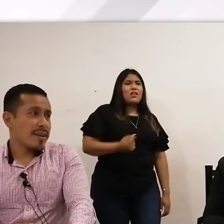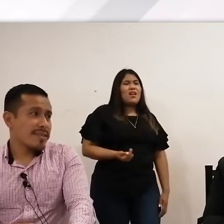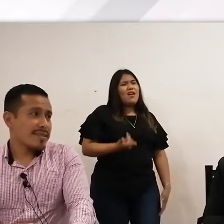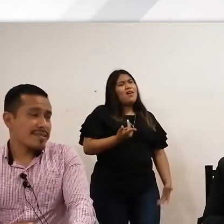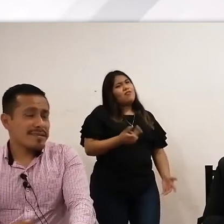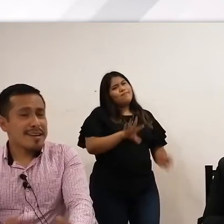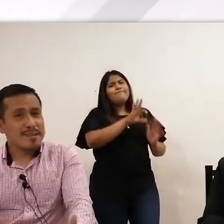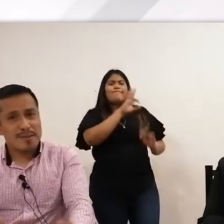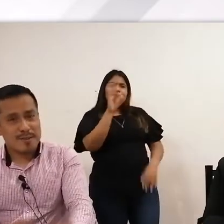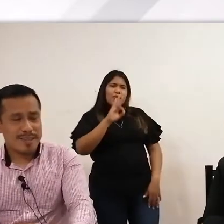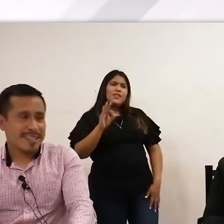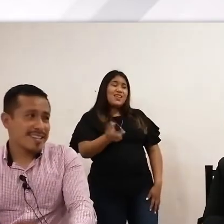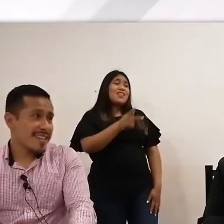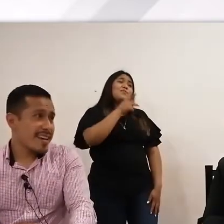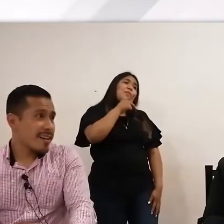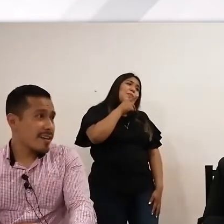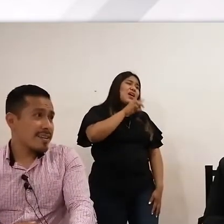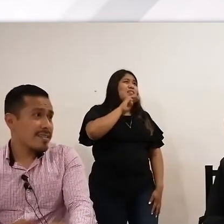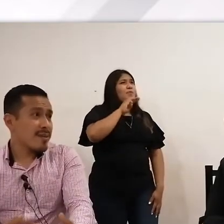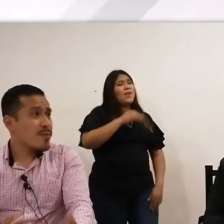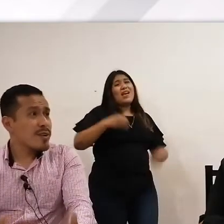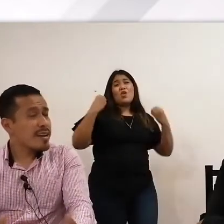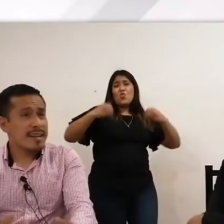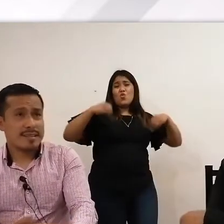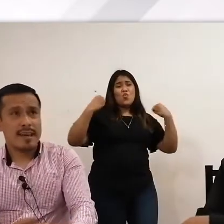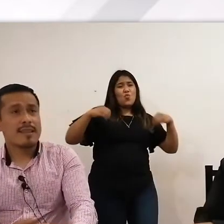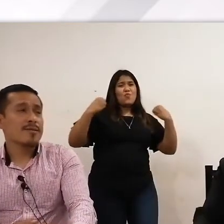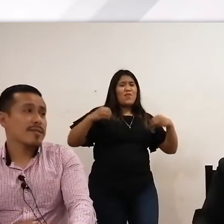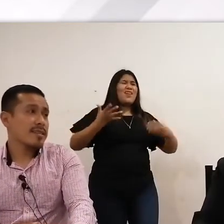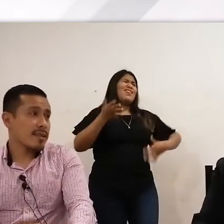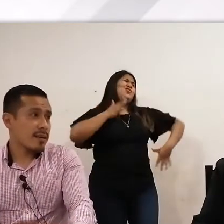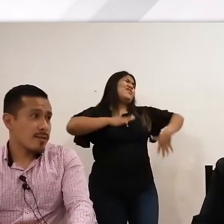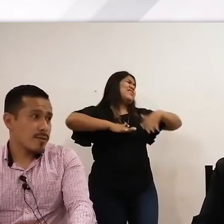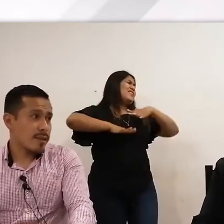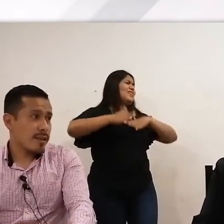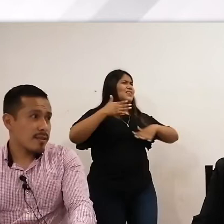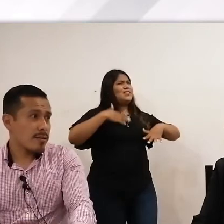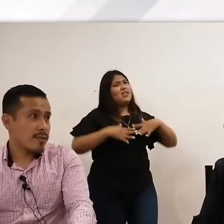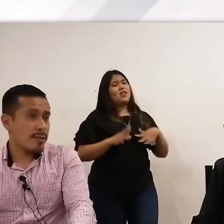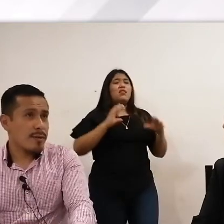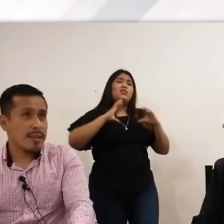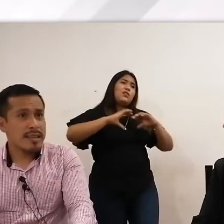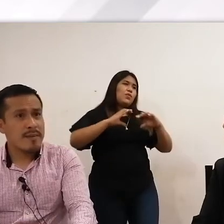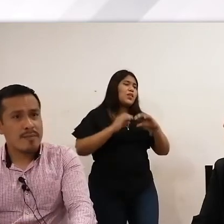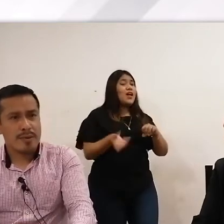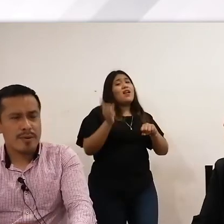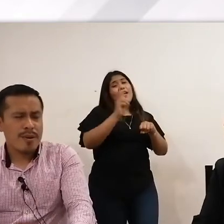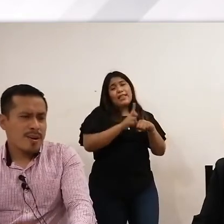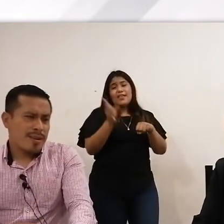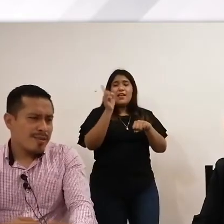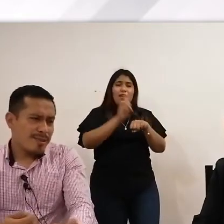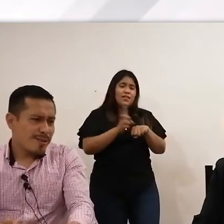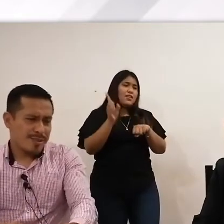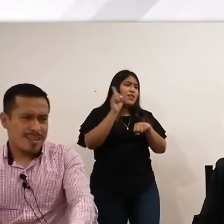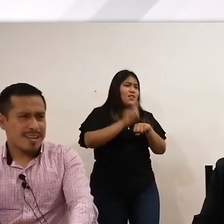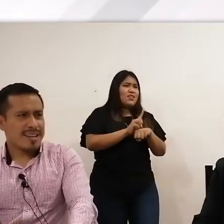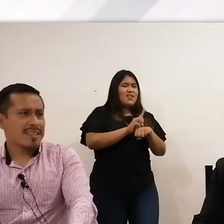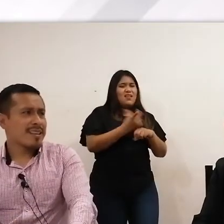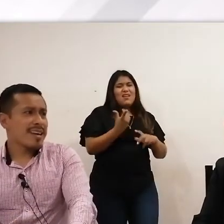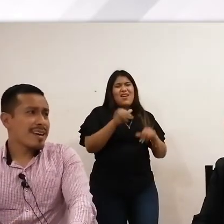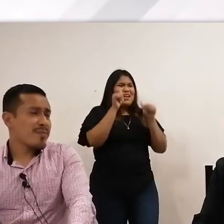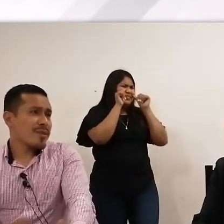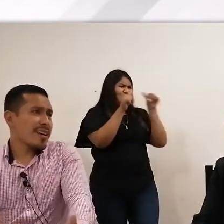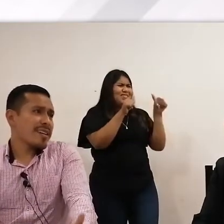los papás tienen sus cosas que hacer, están muy cansados de estarlos cuidando todo el tiempo, no los